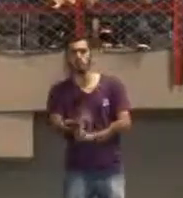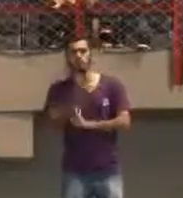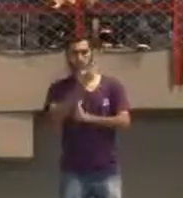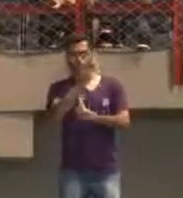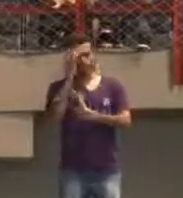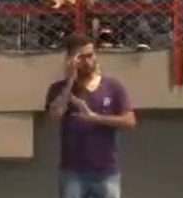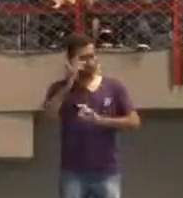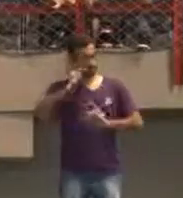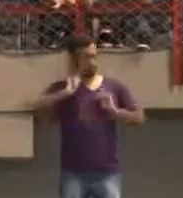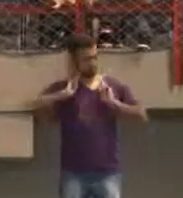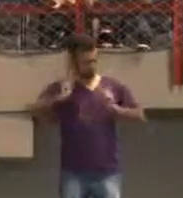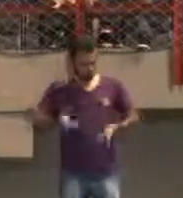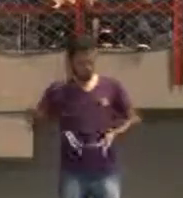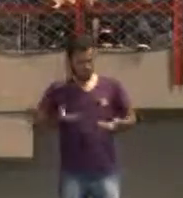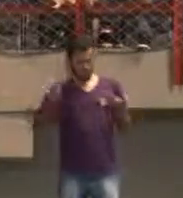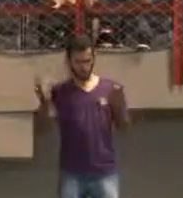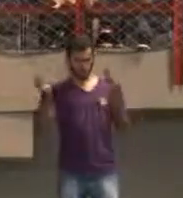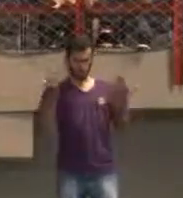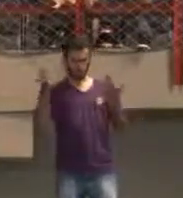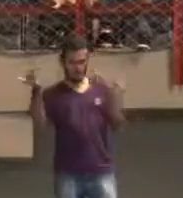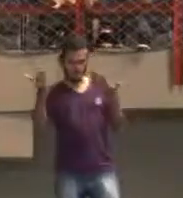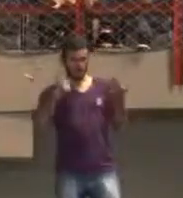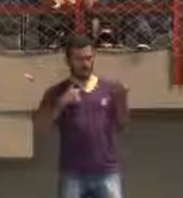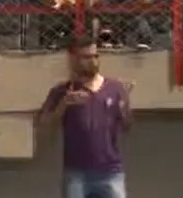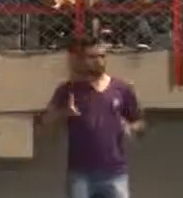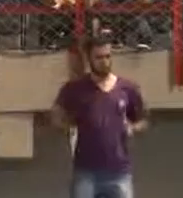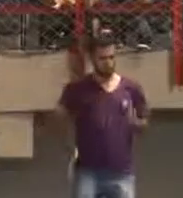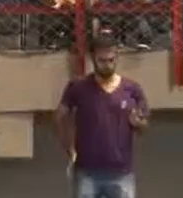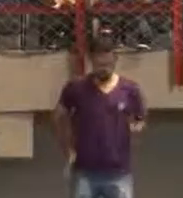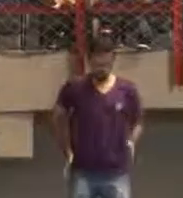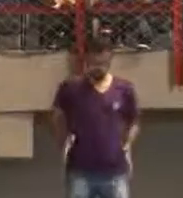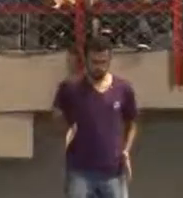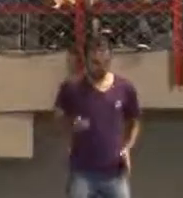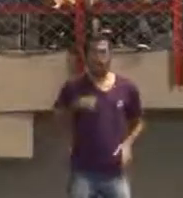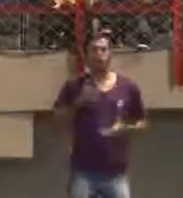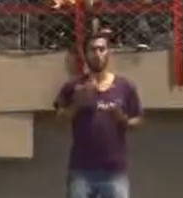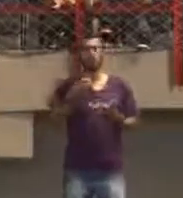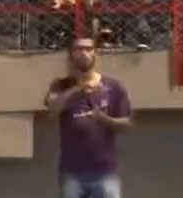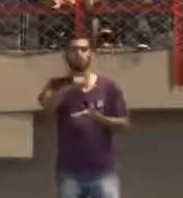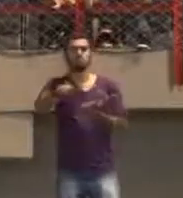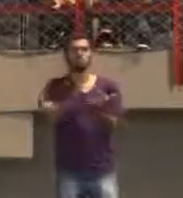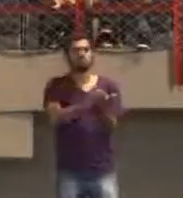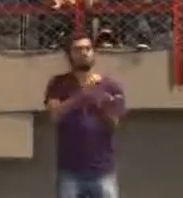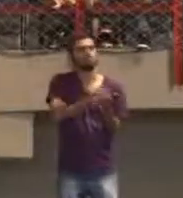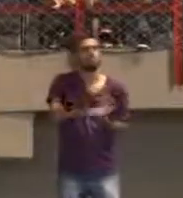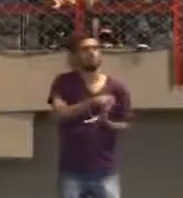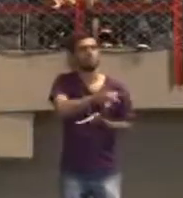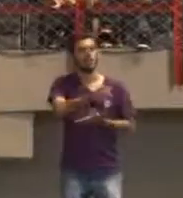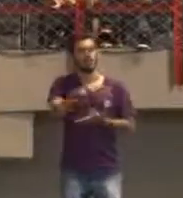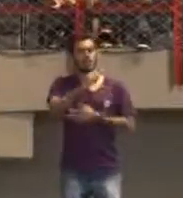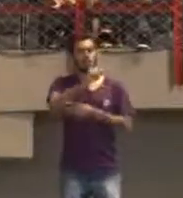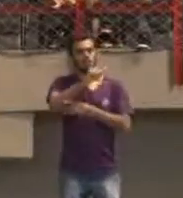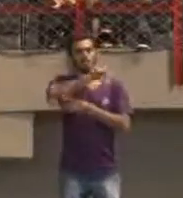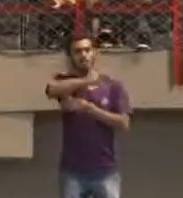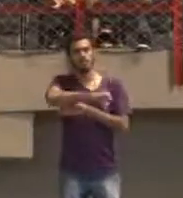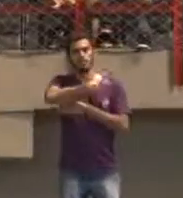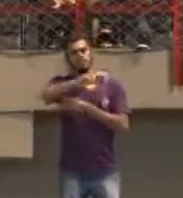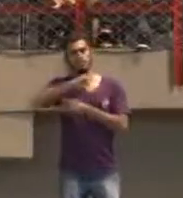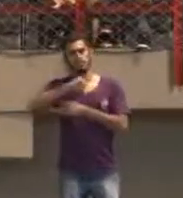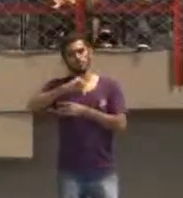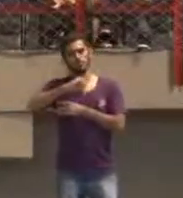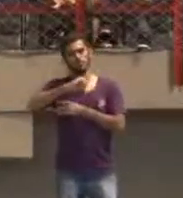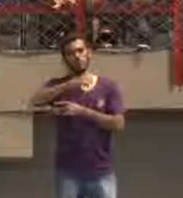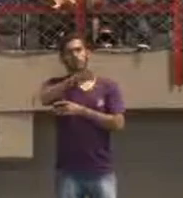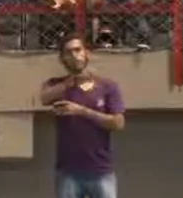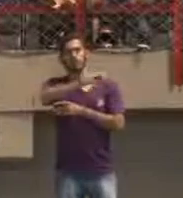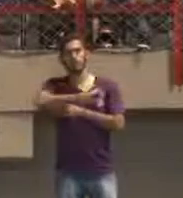vai sendo comparado com máquina. Aí eu quero que você anote aí 1902, na poesia